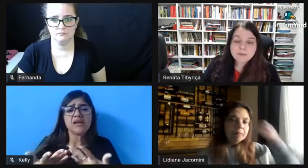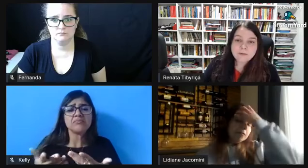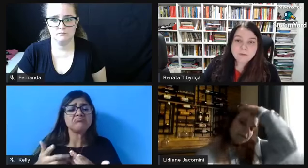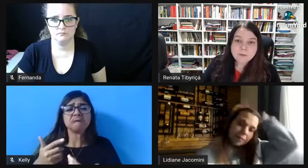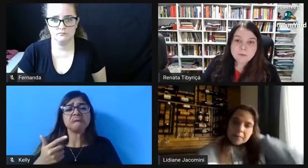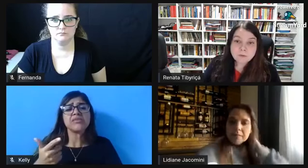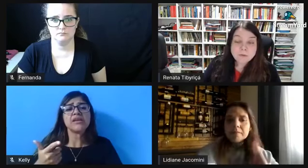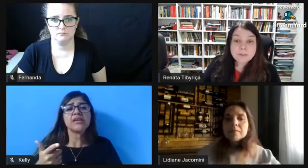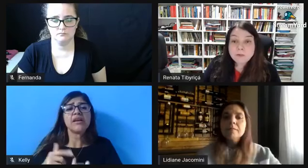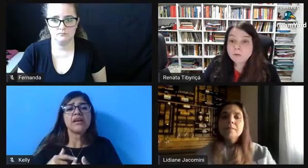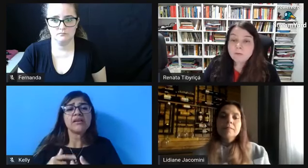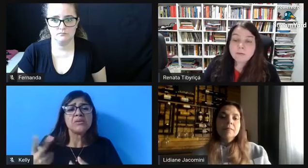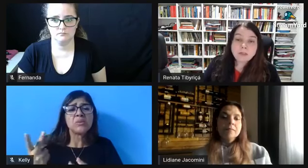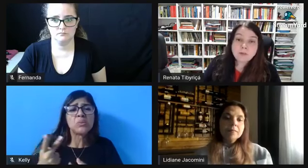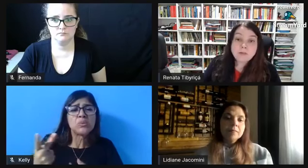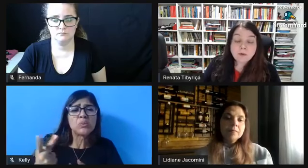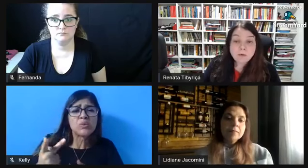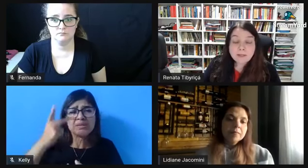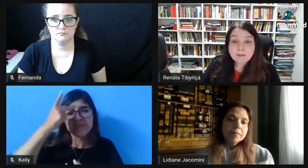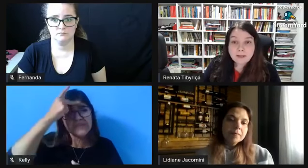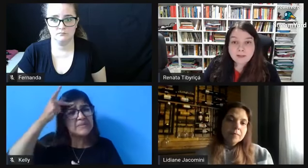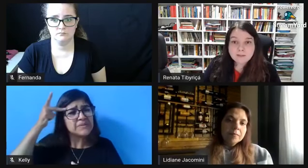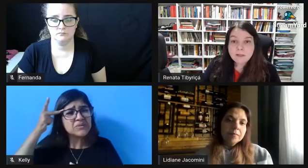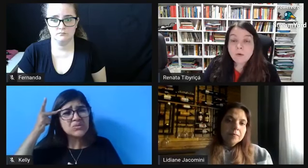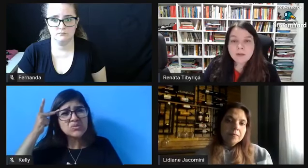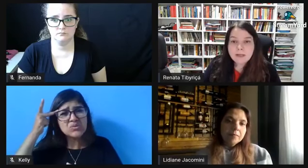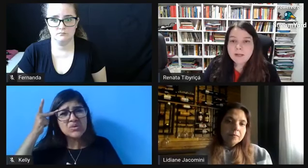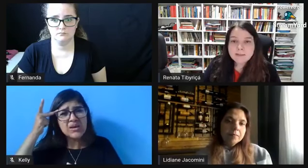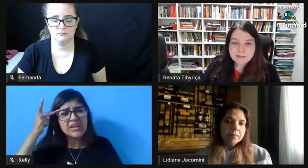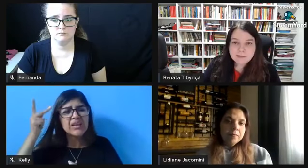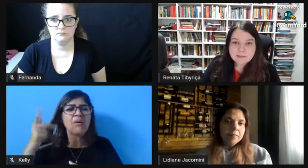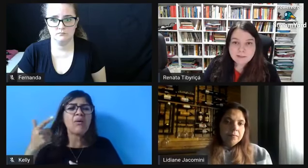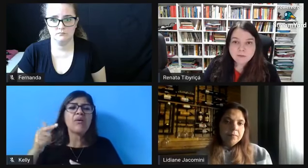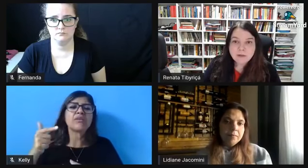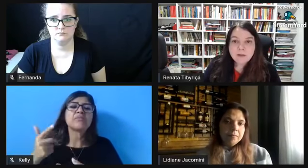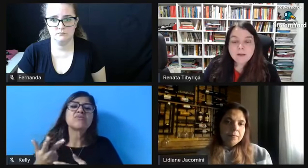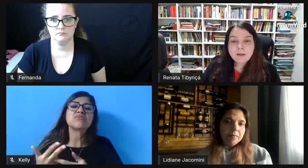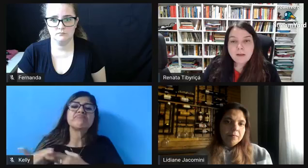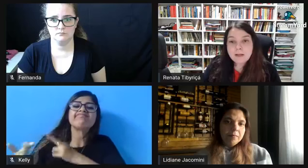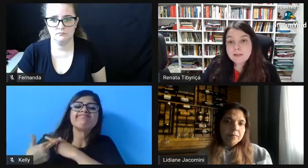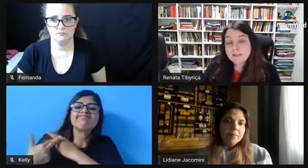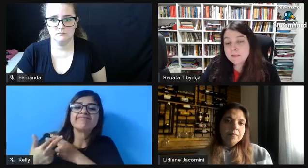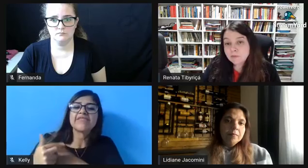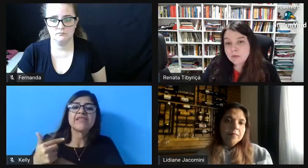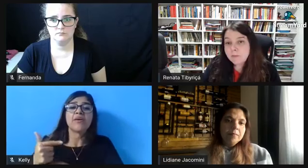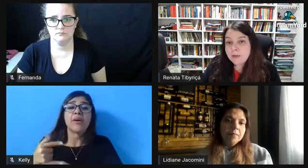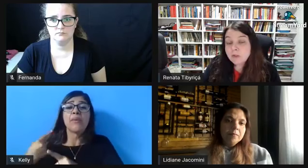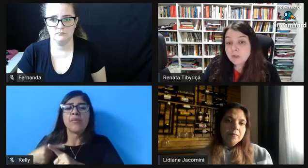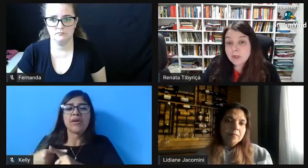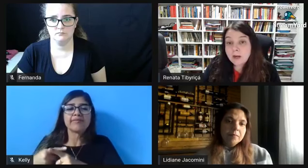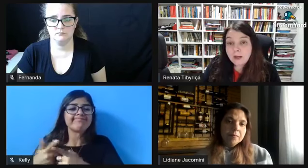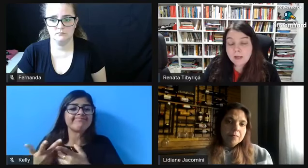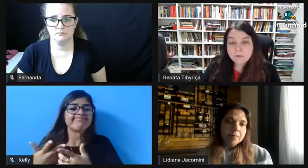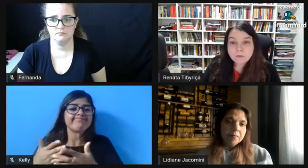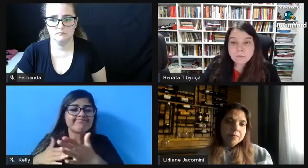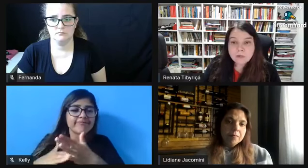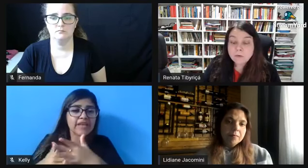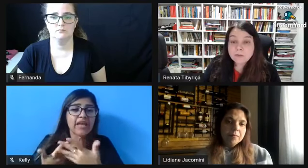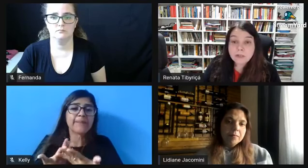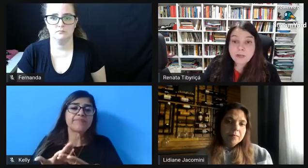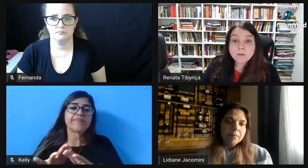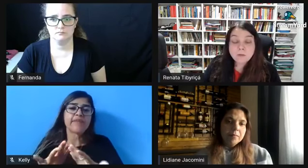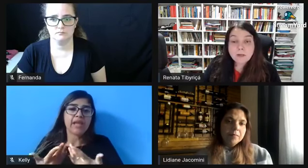sentido essas duas pessoas serem submetidas à curatela, terem qualquer restrição à realização, de repente, de